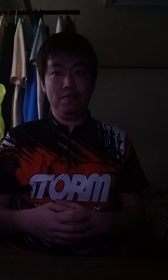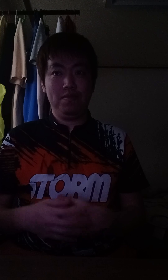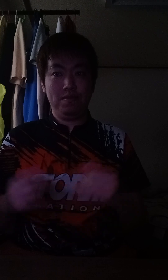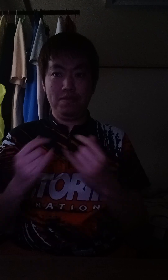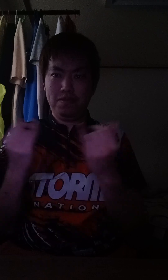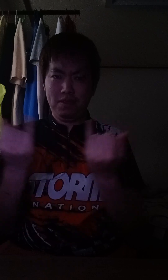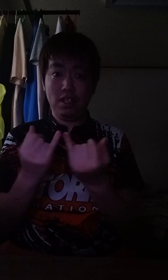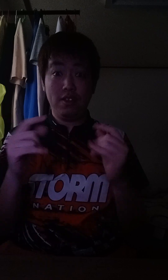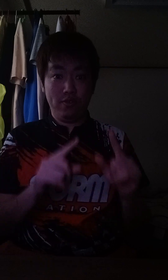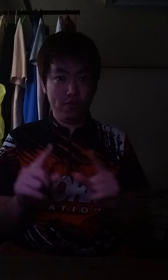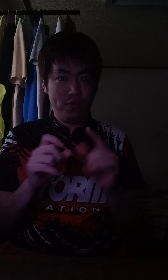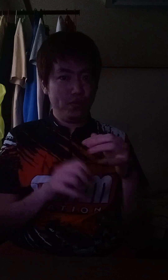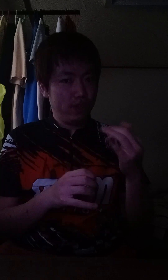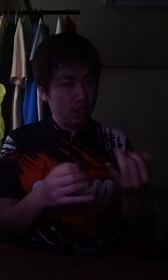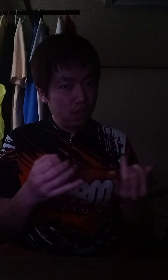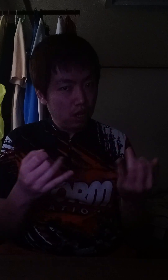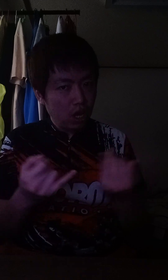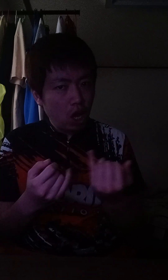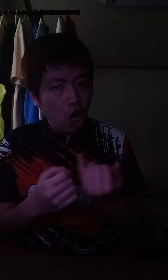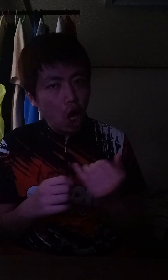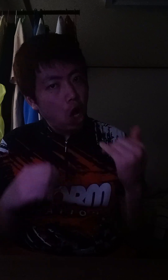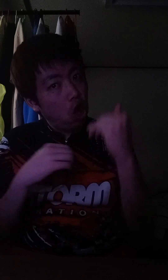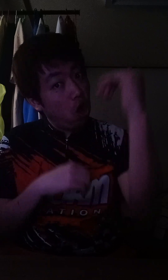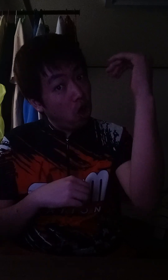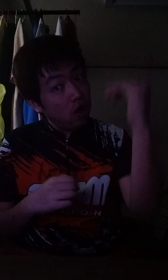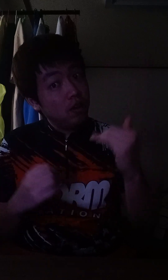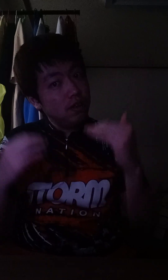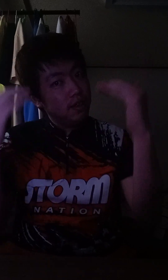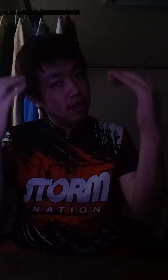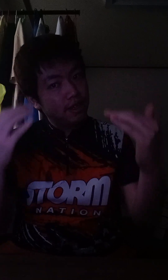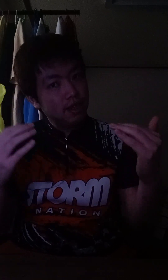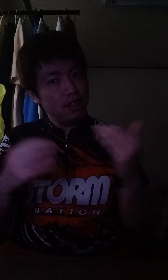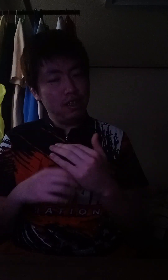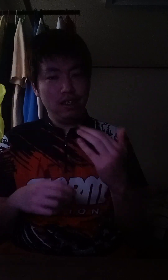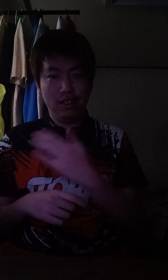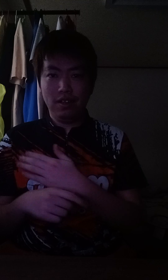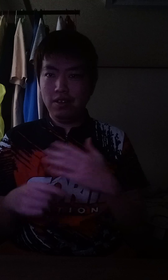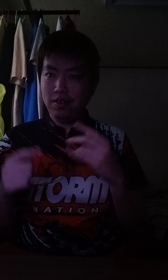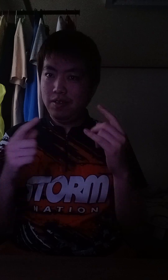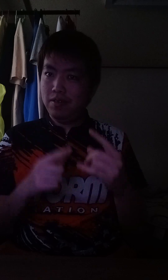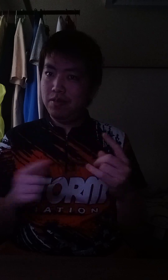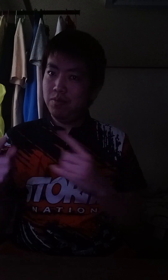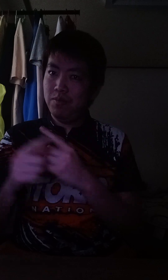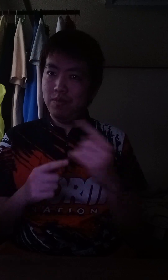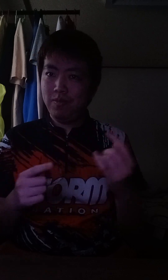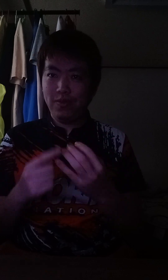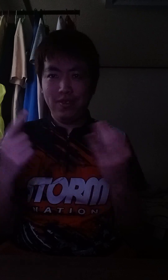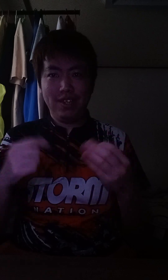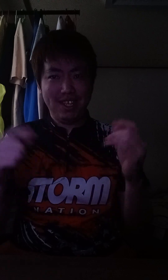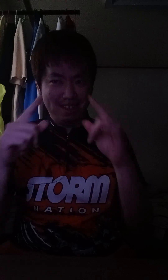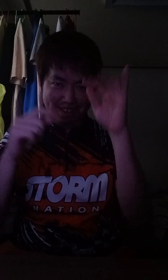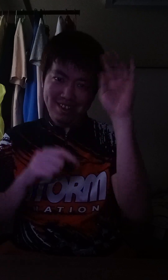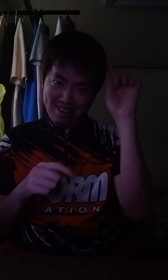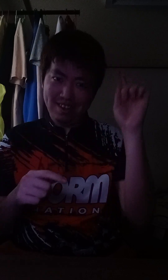매일 하는 일이지만 승현이가 밤사이 훌쩍 자라진 않았을까. 엄마는 항상 기대가 됩니다.